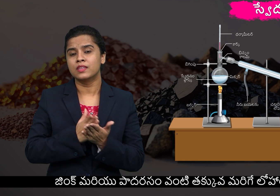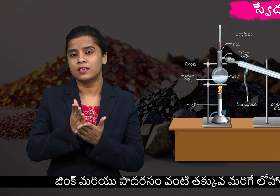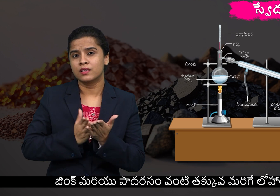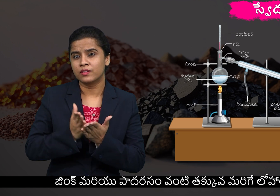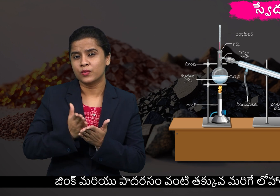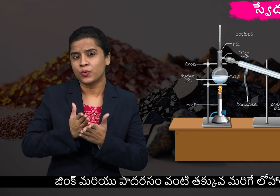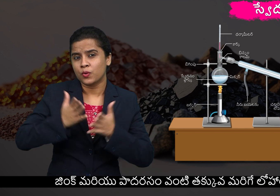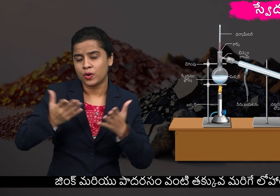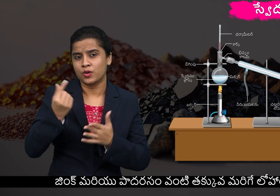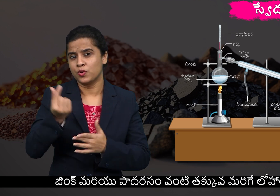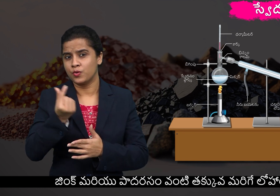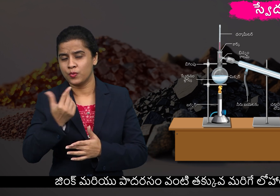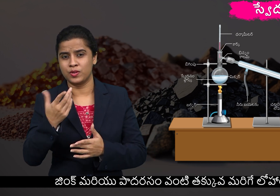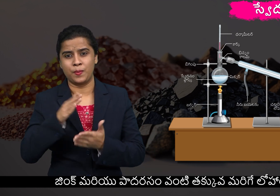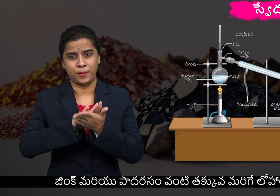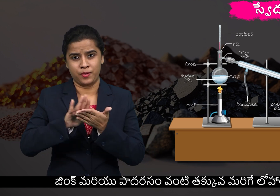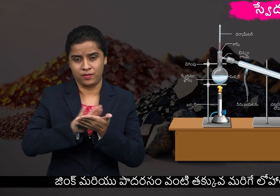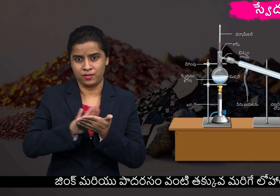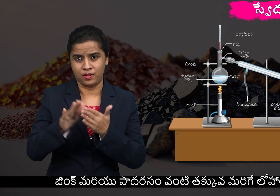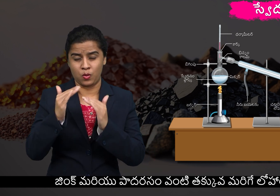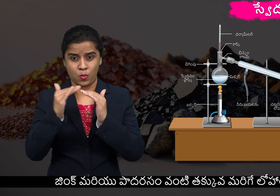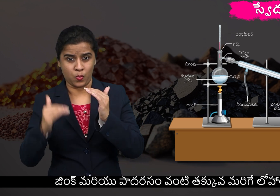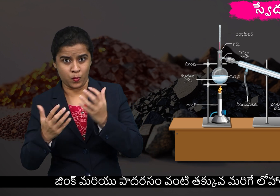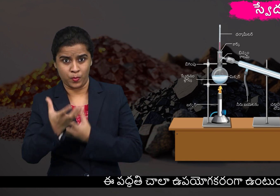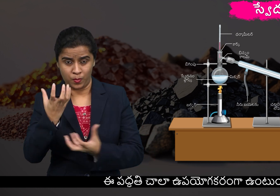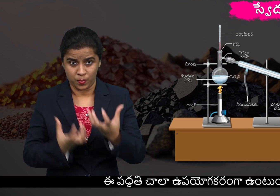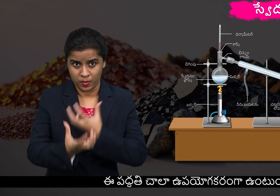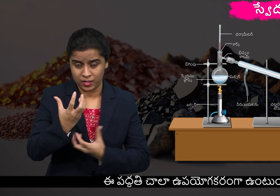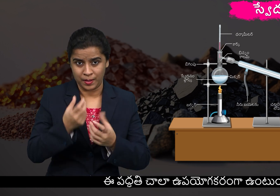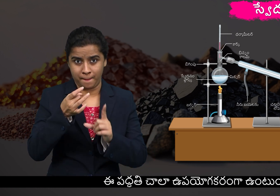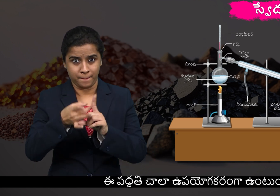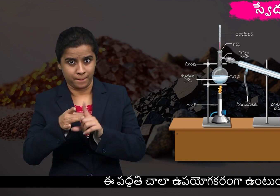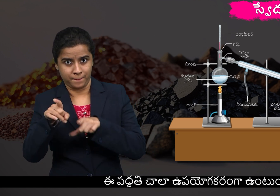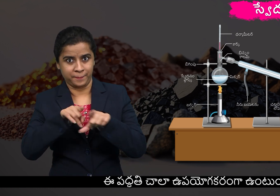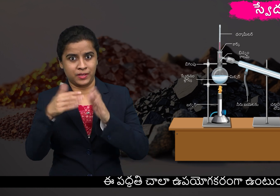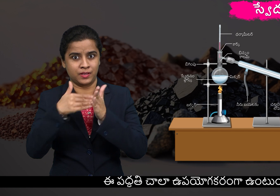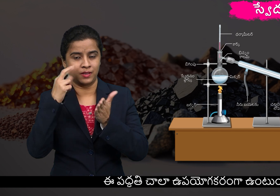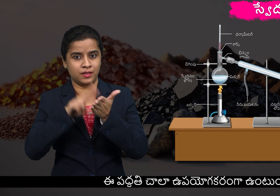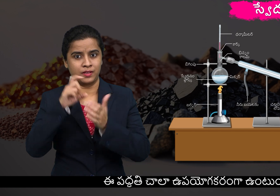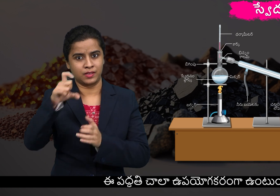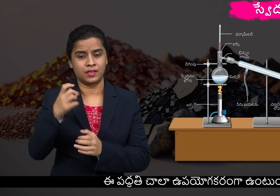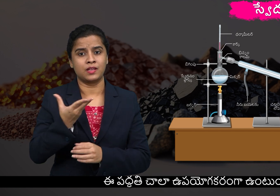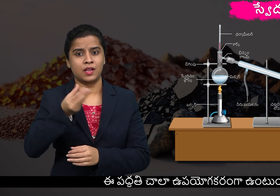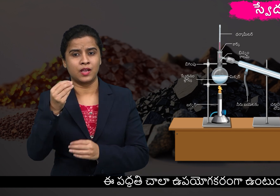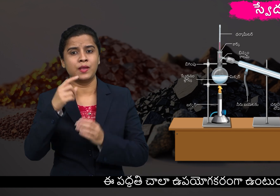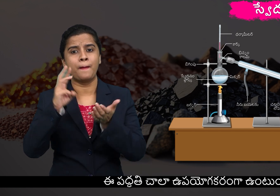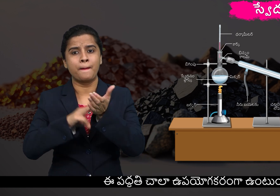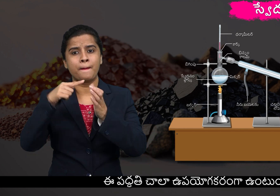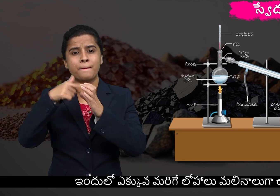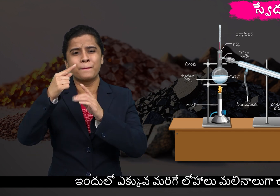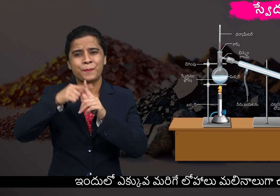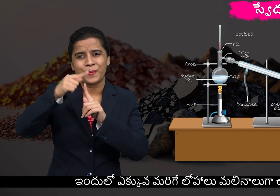జింక్ మరియు పాదరసం వంటి తక్కువ మరిగే లోహాల శుద్ధీకరణకు ఈ పద్ధతి చాలా ఉపయోగకరంగా